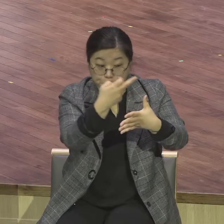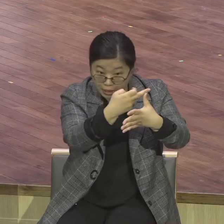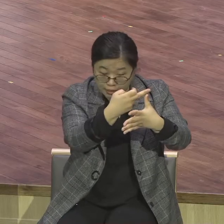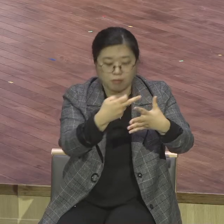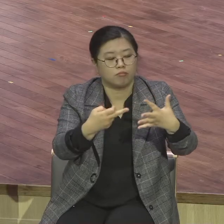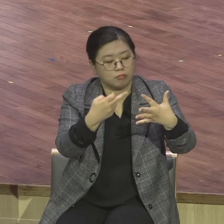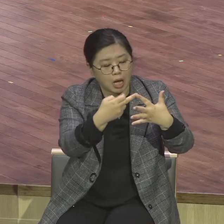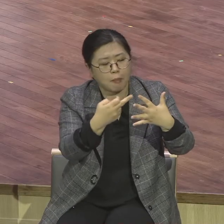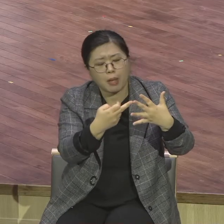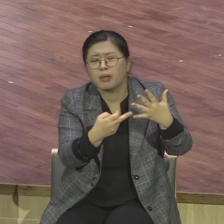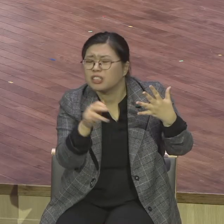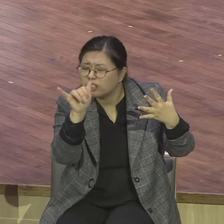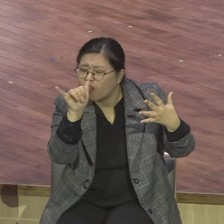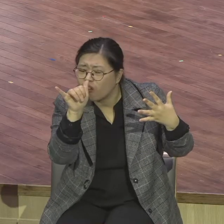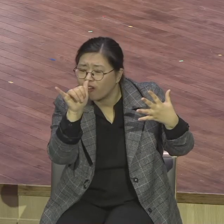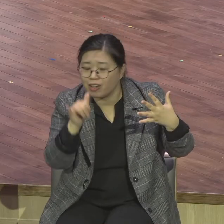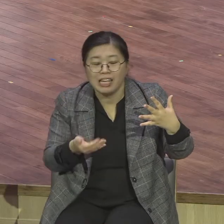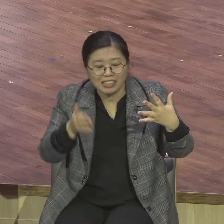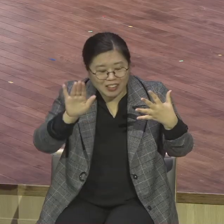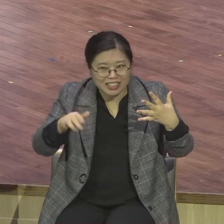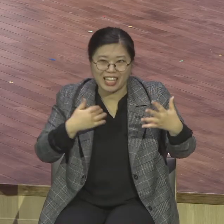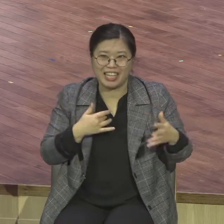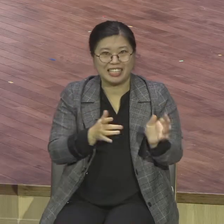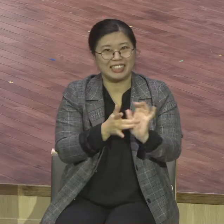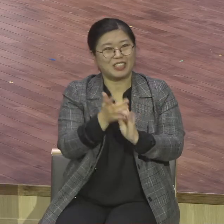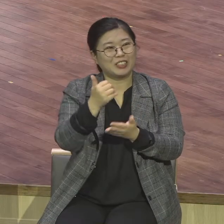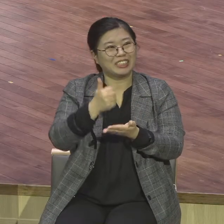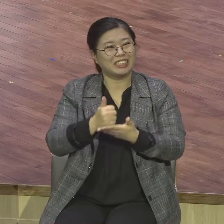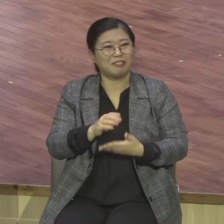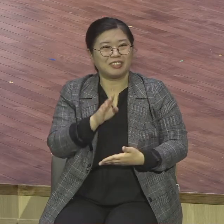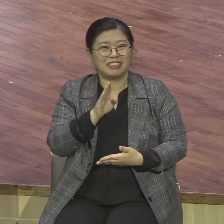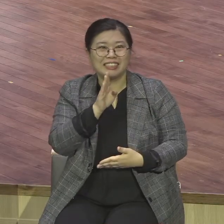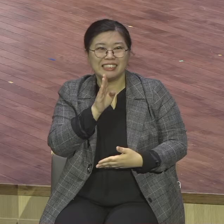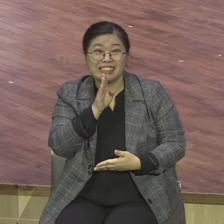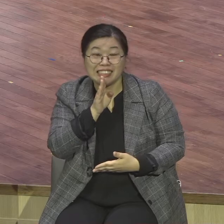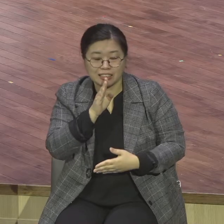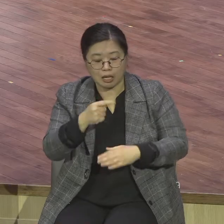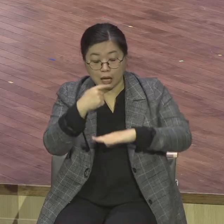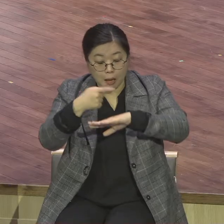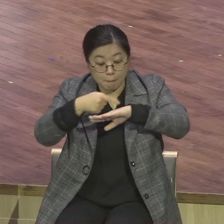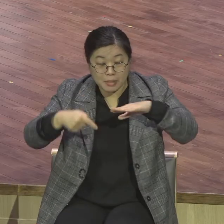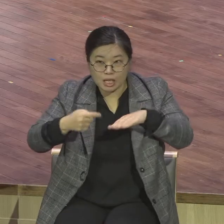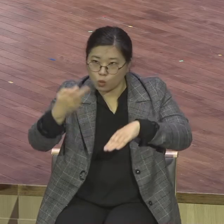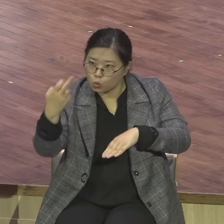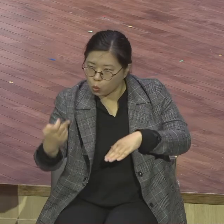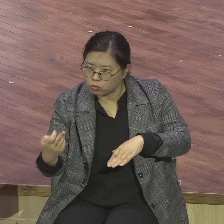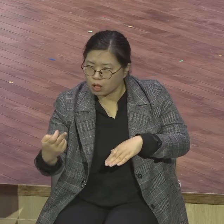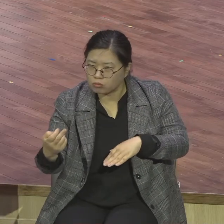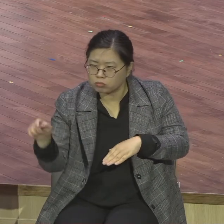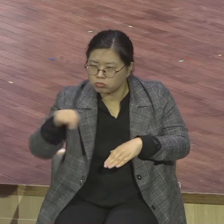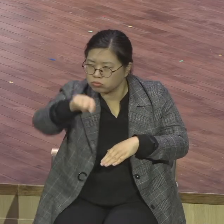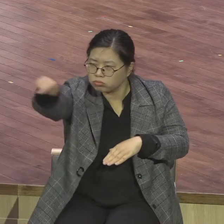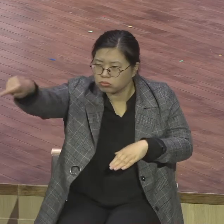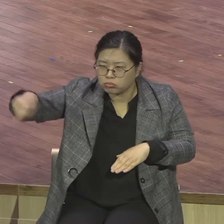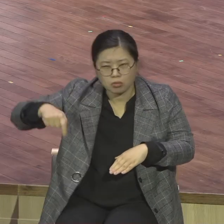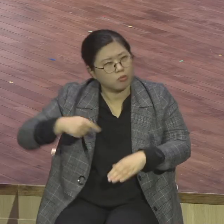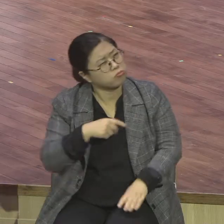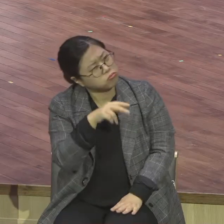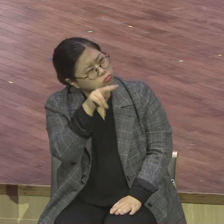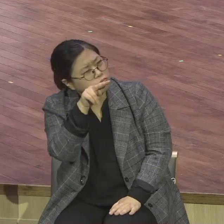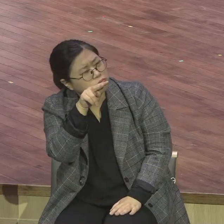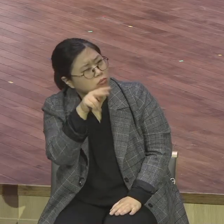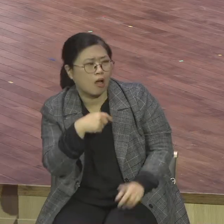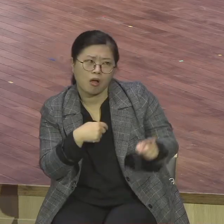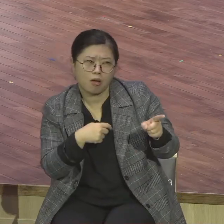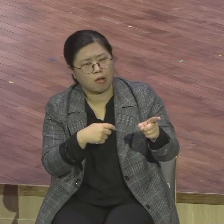하나님의 아들이라는 사실을 믿지 않았습니다. 서른 살까지 아버지 요셉 일찍 돌아가시고 마치